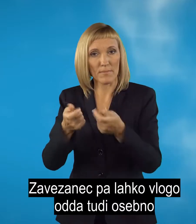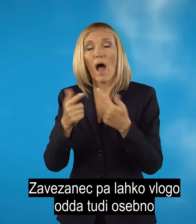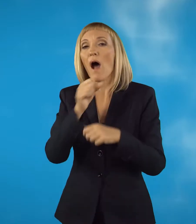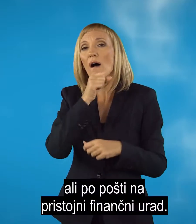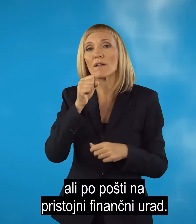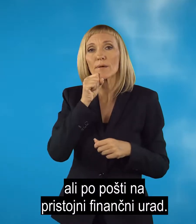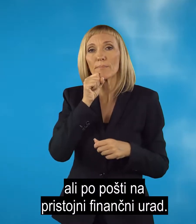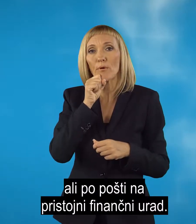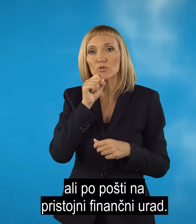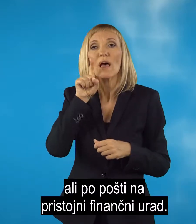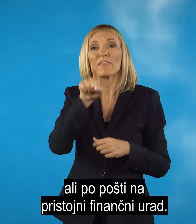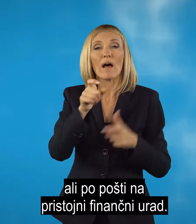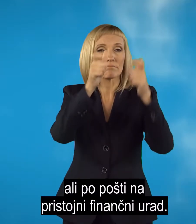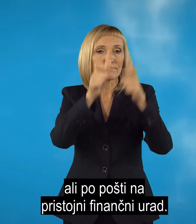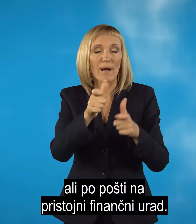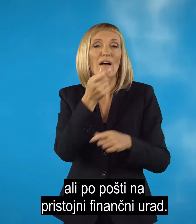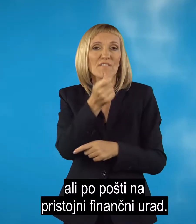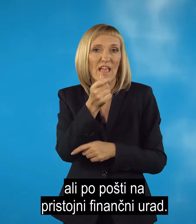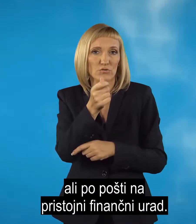po pošti na pristojni finančni urad.